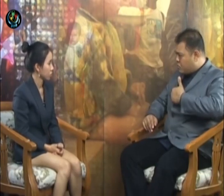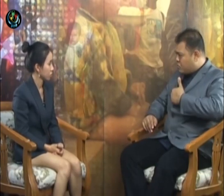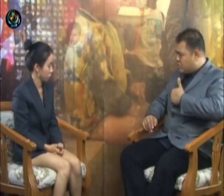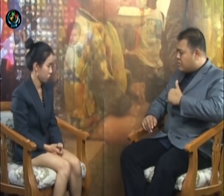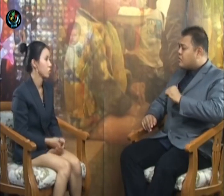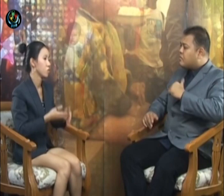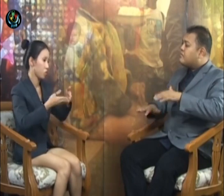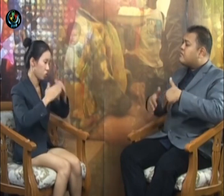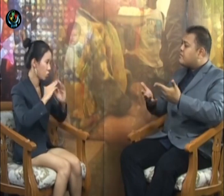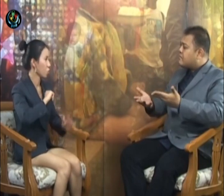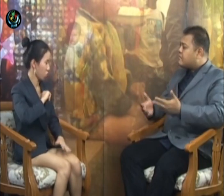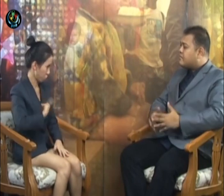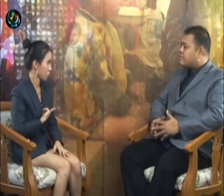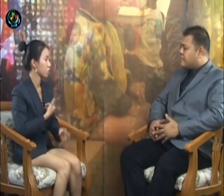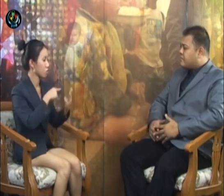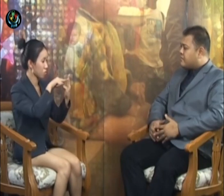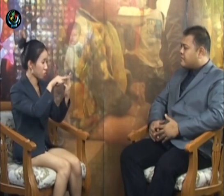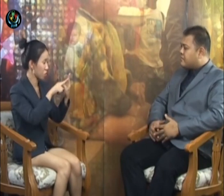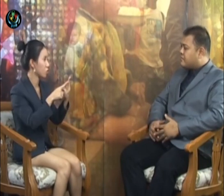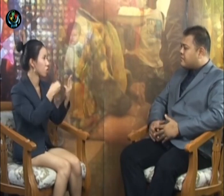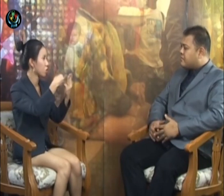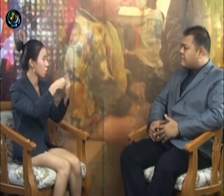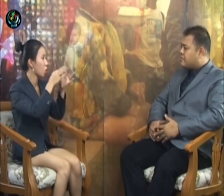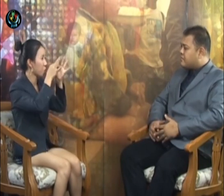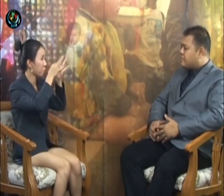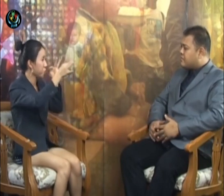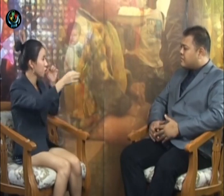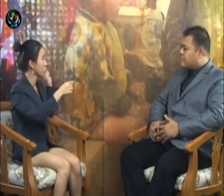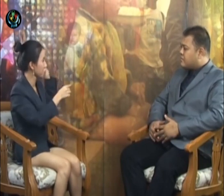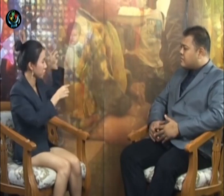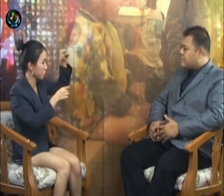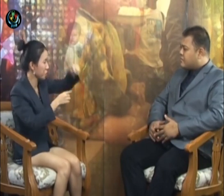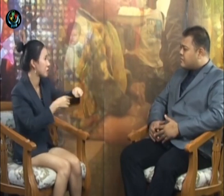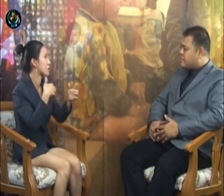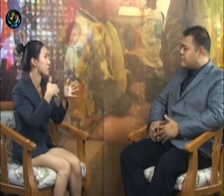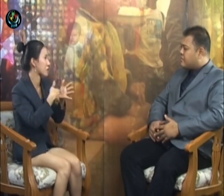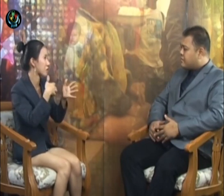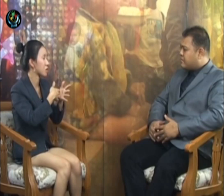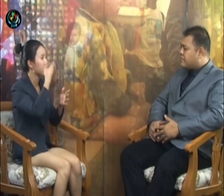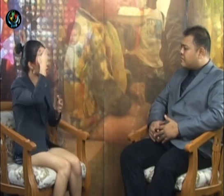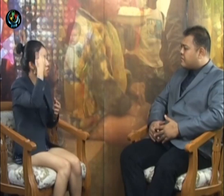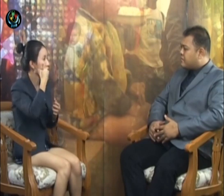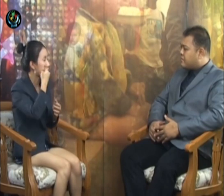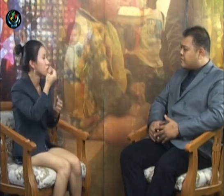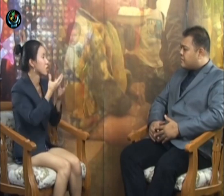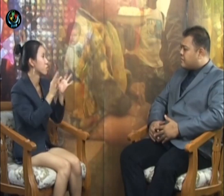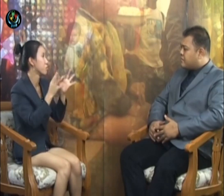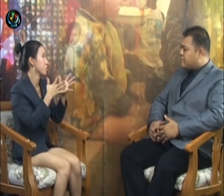အပ်လဲ အရန်ကိုလိုအပ်ပါတယ်အခု၃ကျောင်းနဲ့ဆိုဘလို့မှမဖြစ်နိုင်အဝေးကြီးမှနေတဲ့သူတွေအတွက်အခက်အခဲရှိပါတယ်